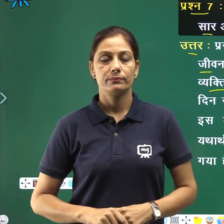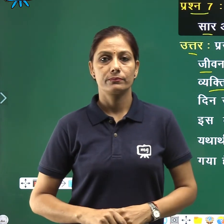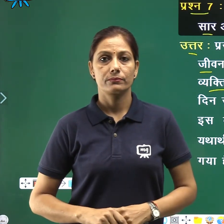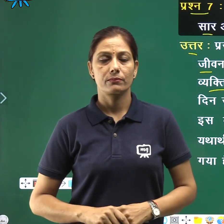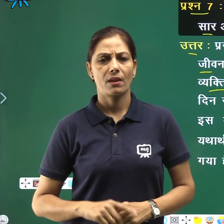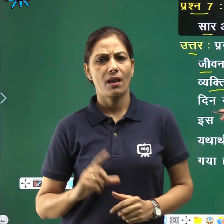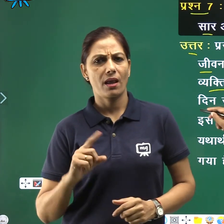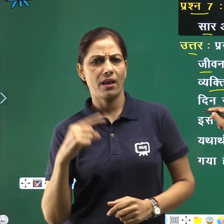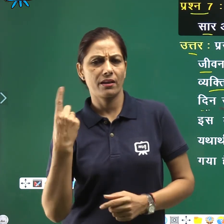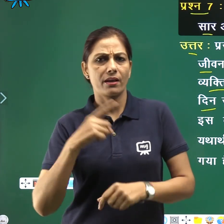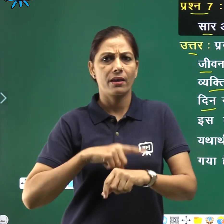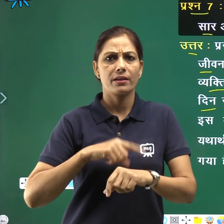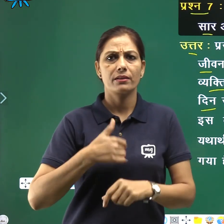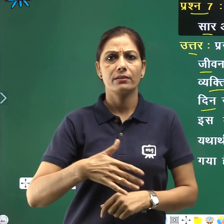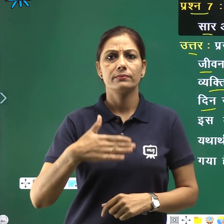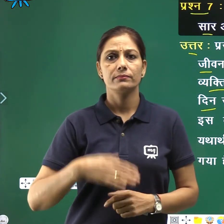एक ना एक दिन